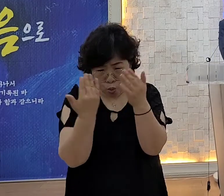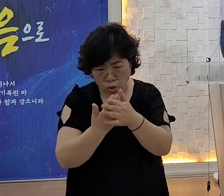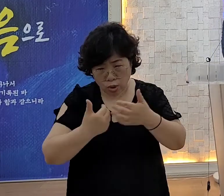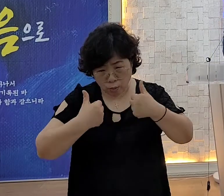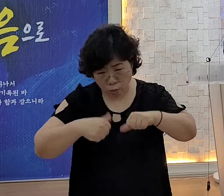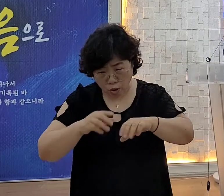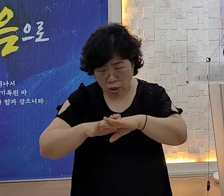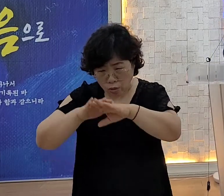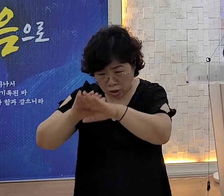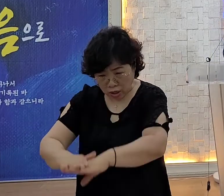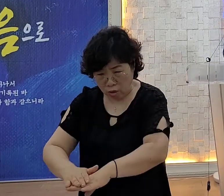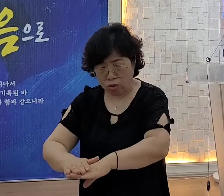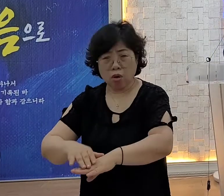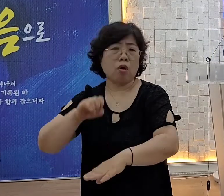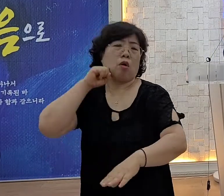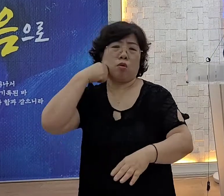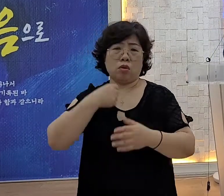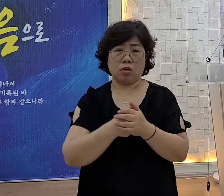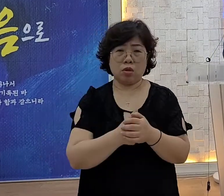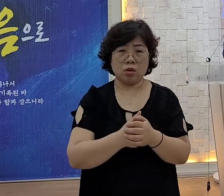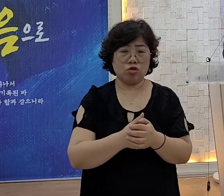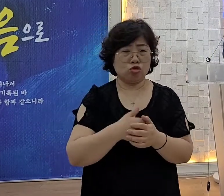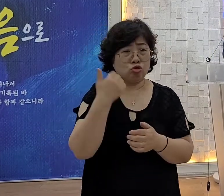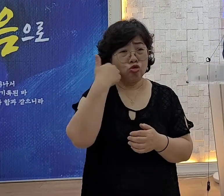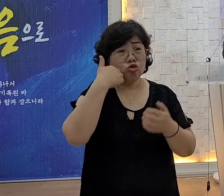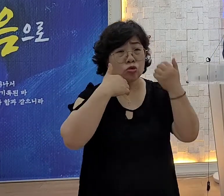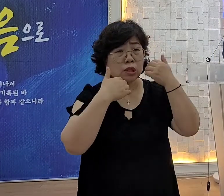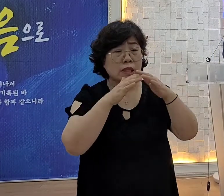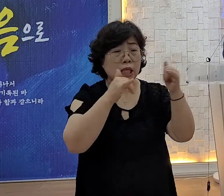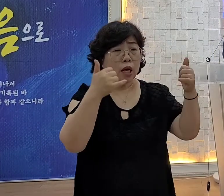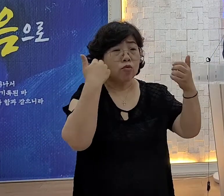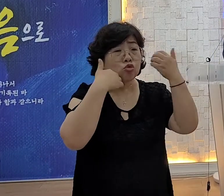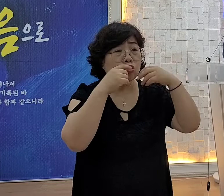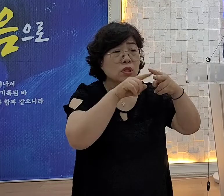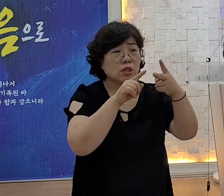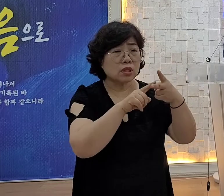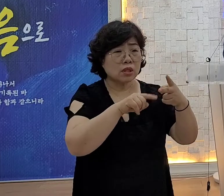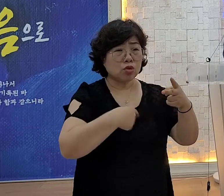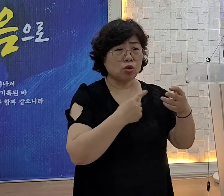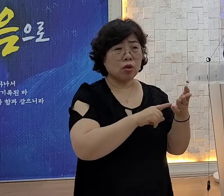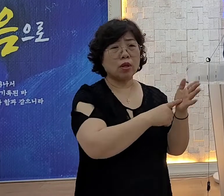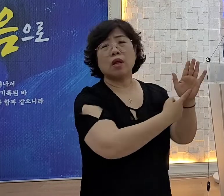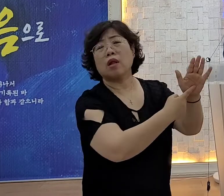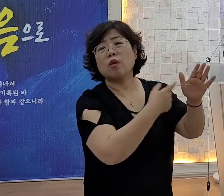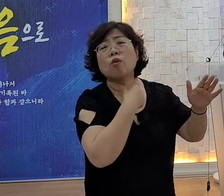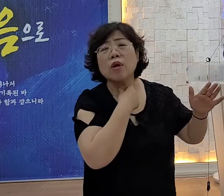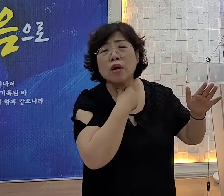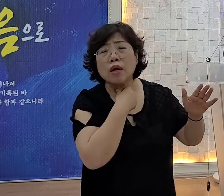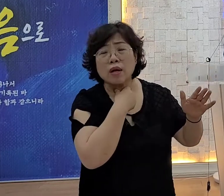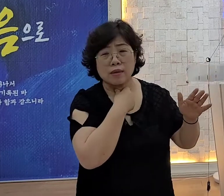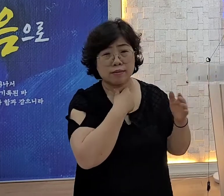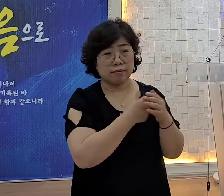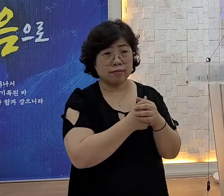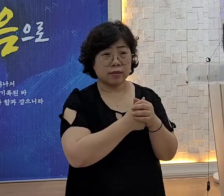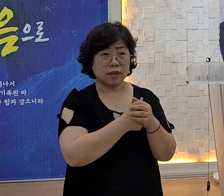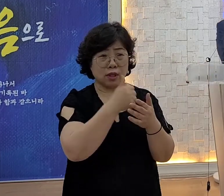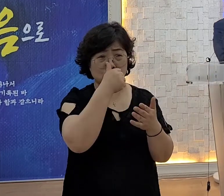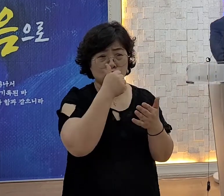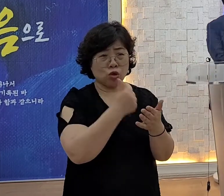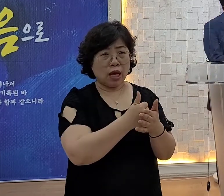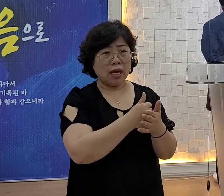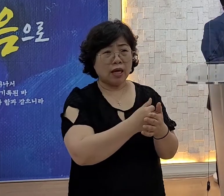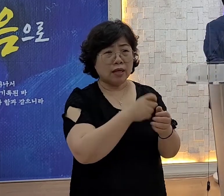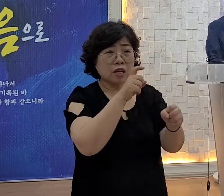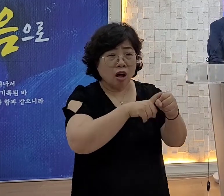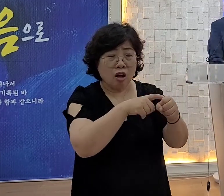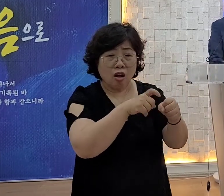누구에게나 자기 자신을 드러내고 싶은 그런 마음이 다 있습니다. 죄성으로 말이야. 그래서 대부분의